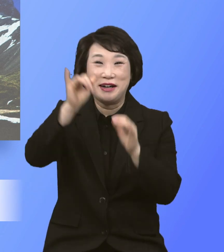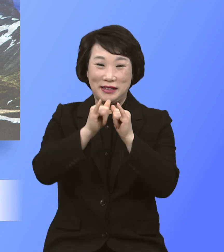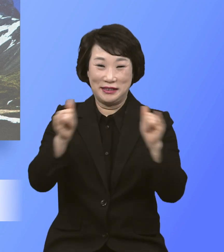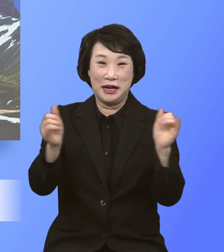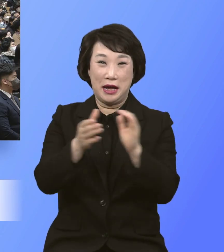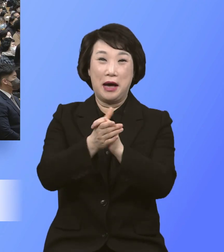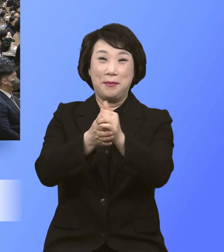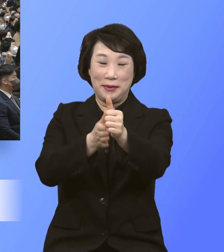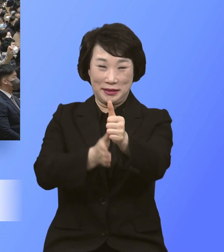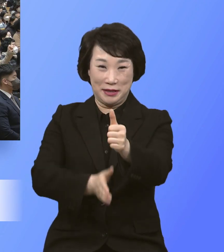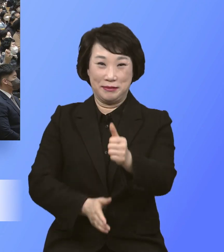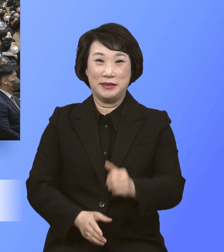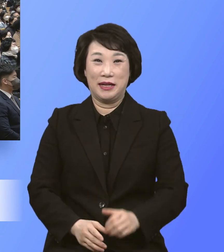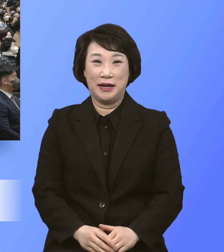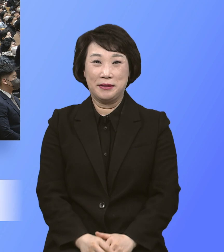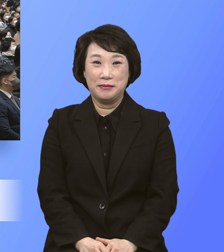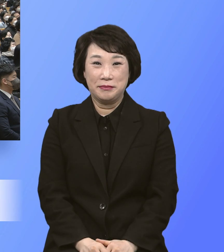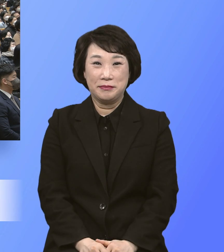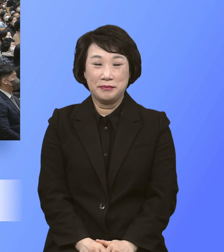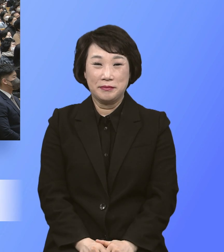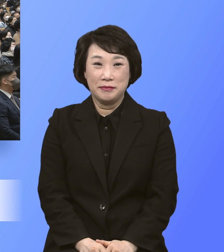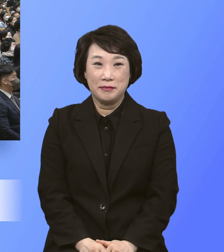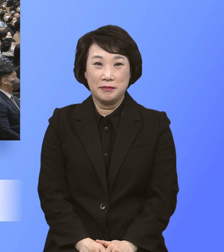인정하면 아멘 합시다.